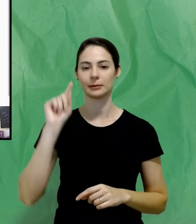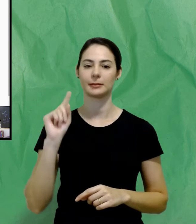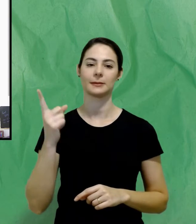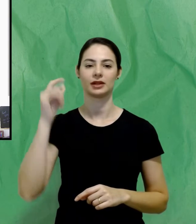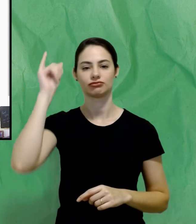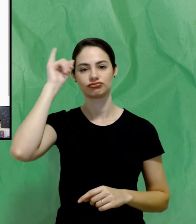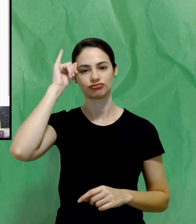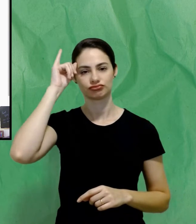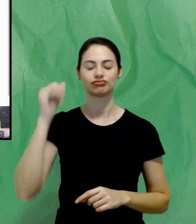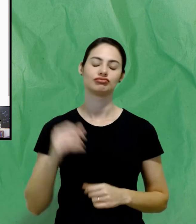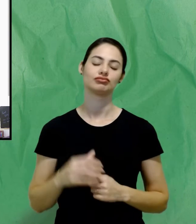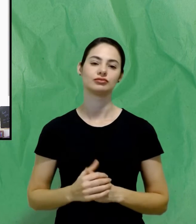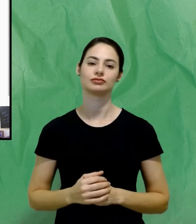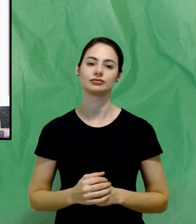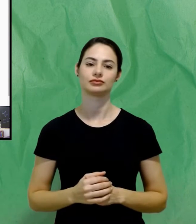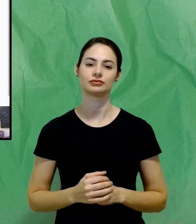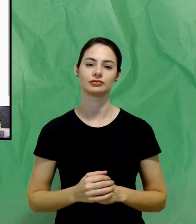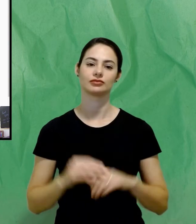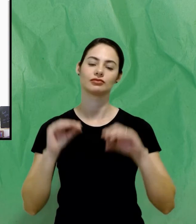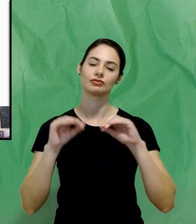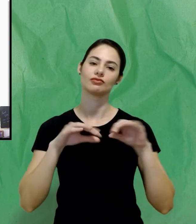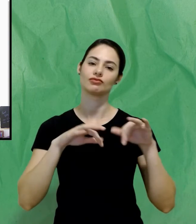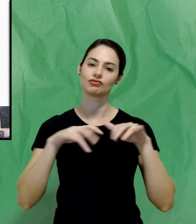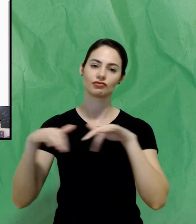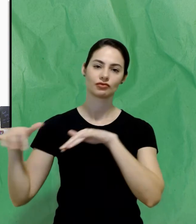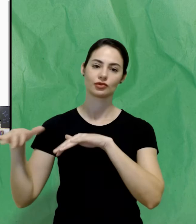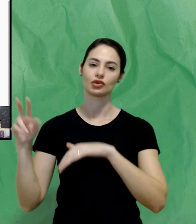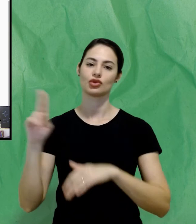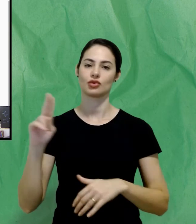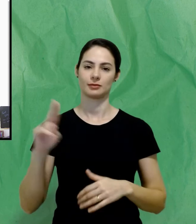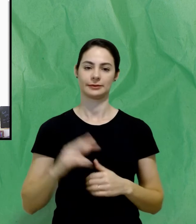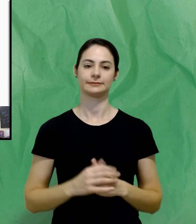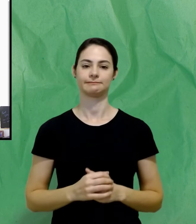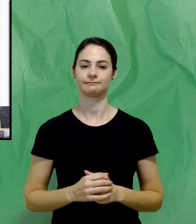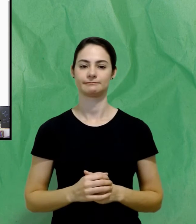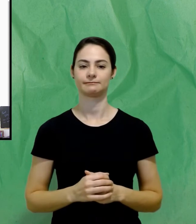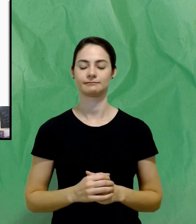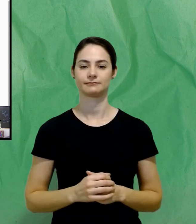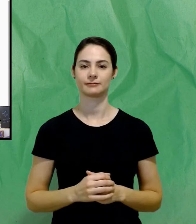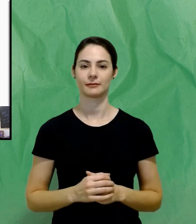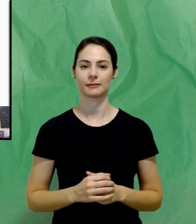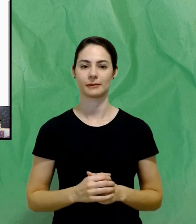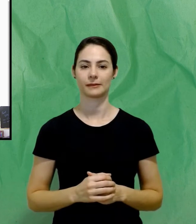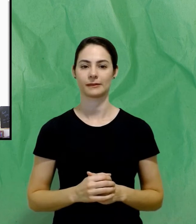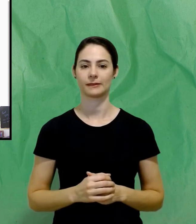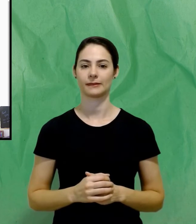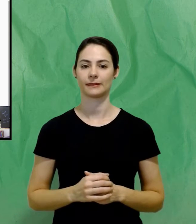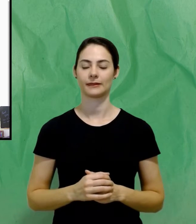posso registrar aqui o nome do pacote dele no Android. Eu vou chamar ele de